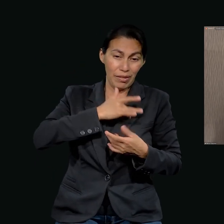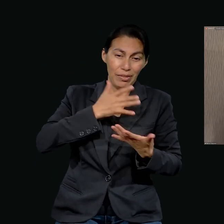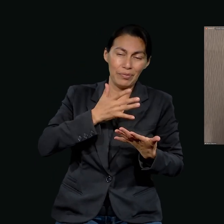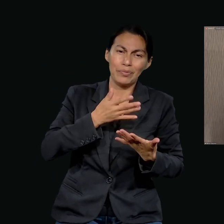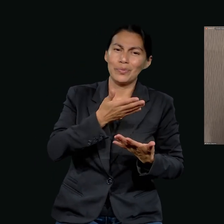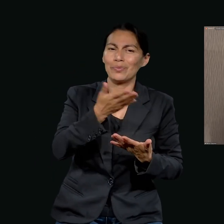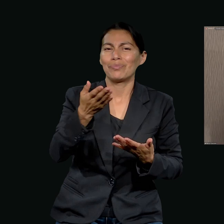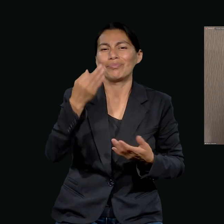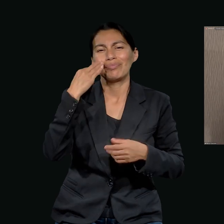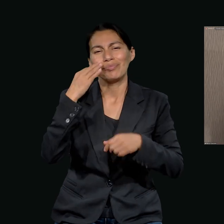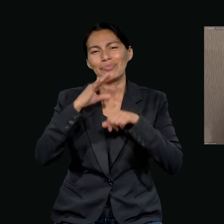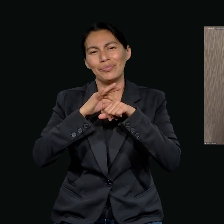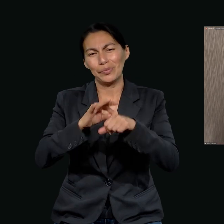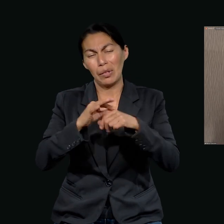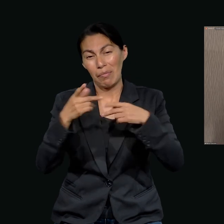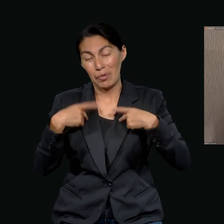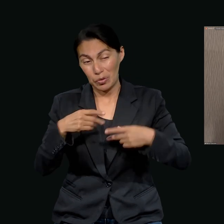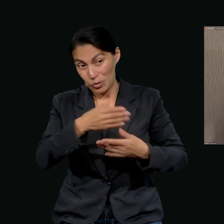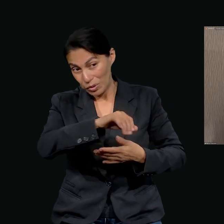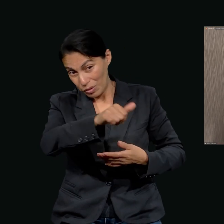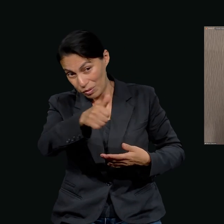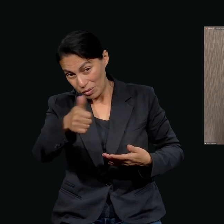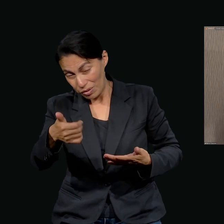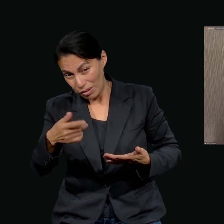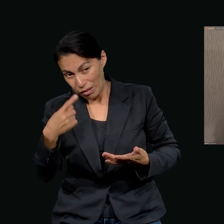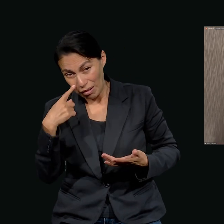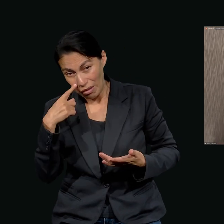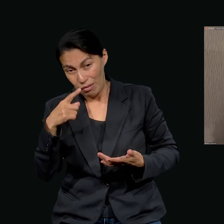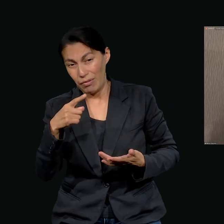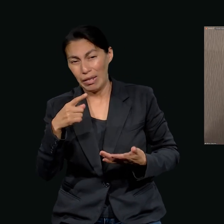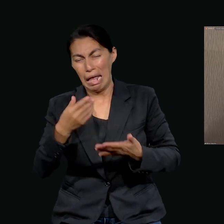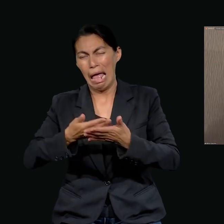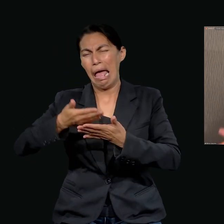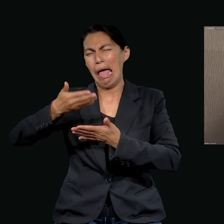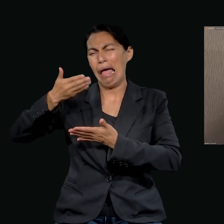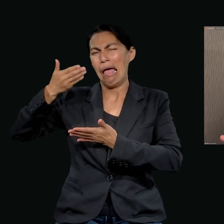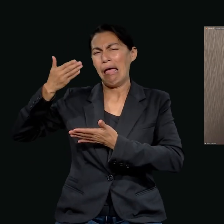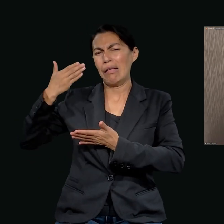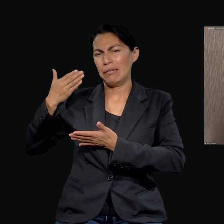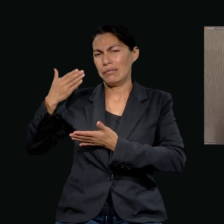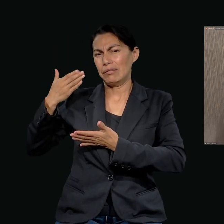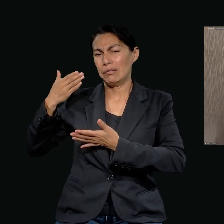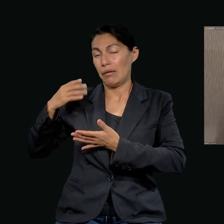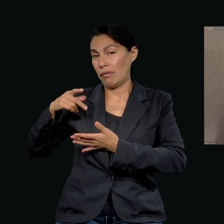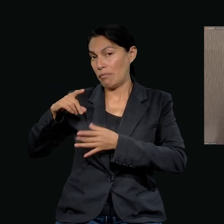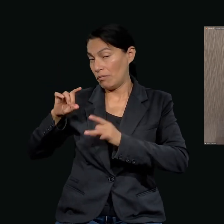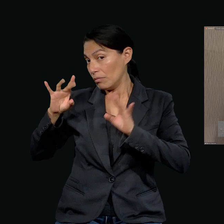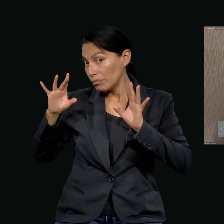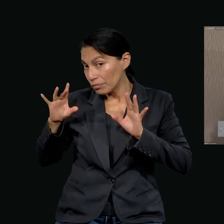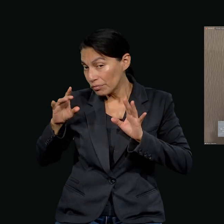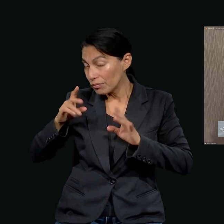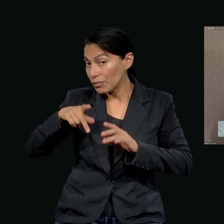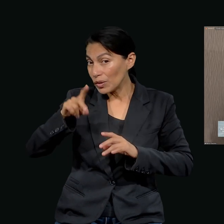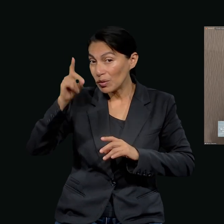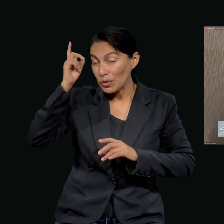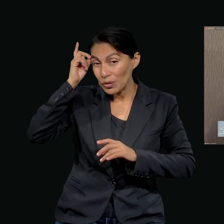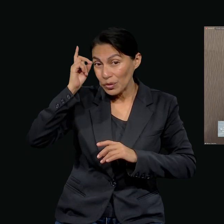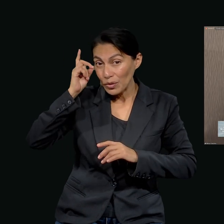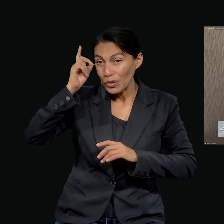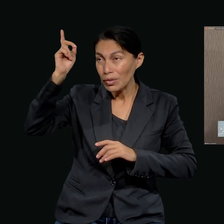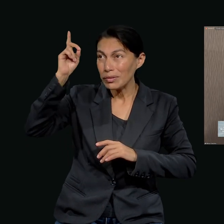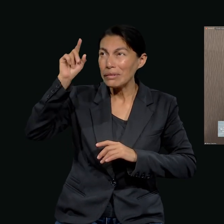también está llegando a mucha gente. Porque aunque ya tiene tiempo que pasó todo eso, el Dios